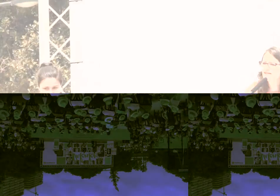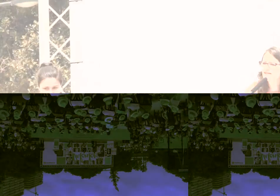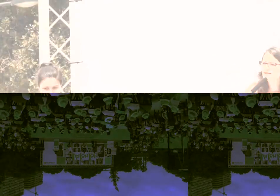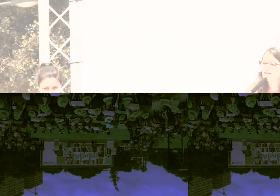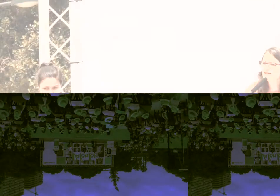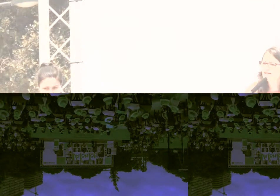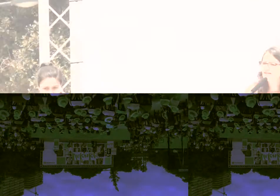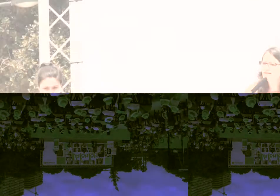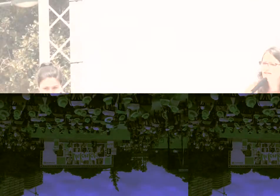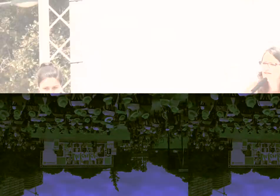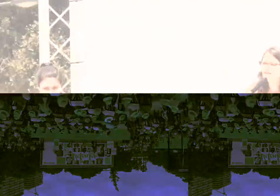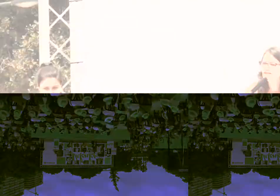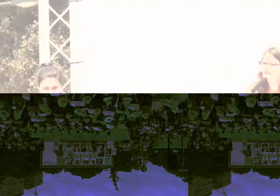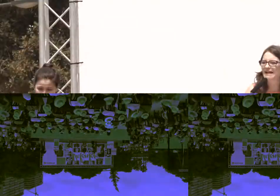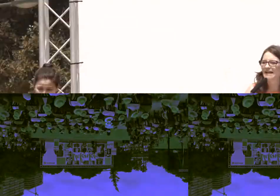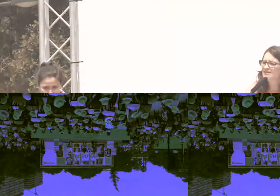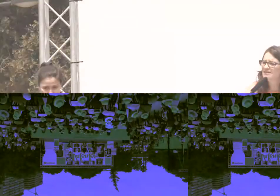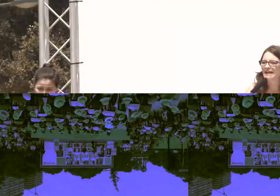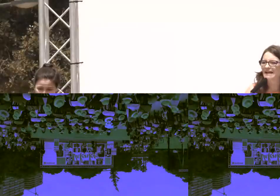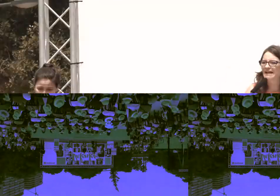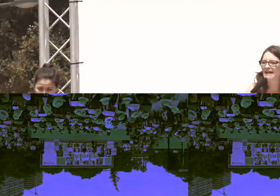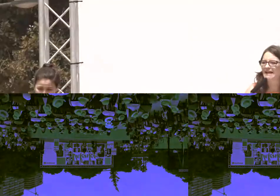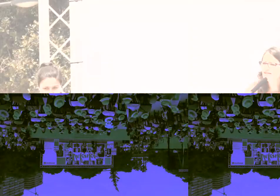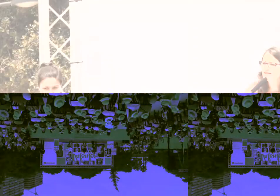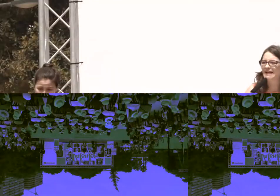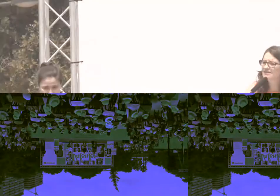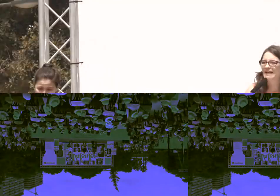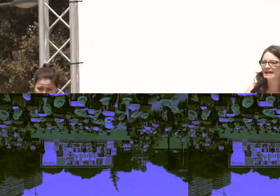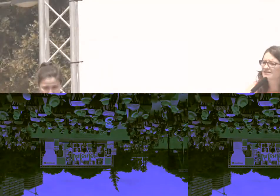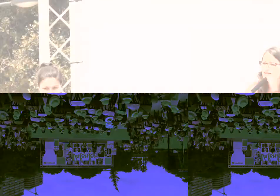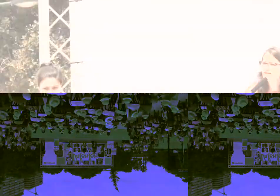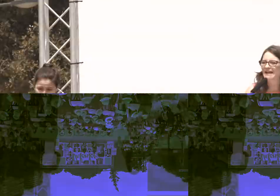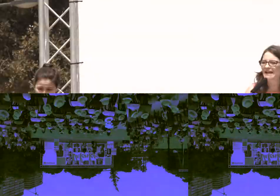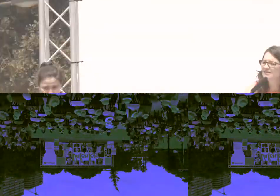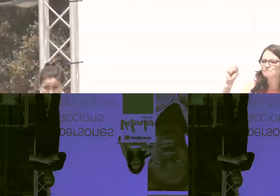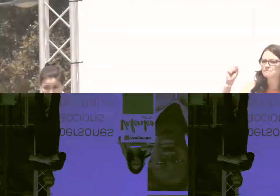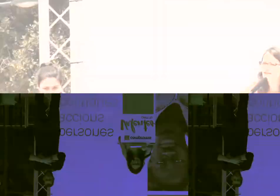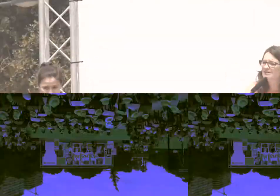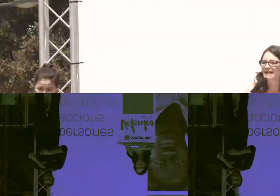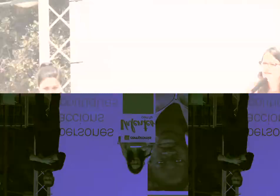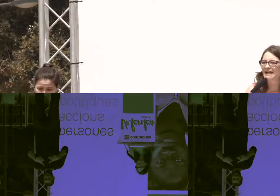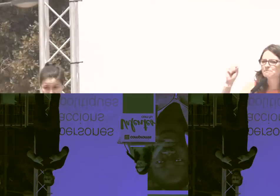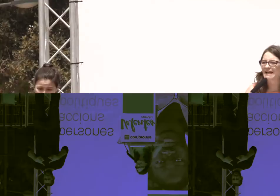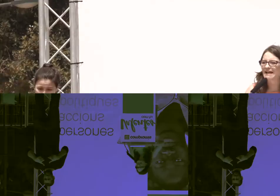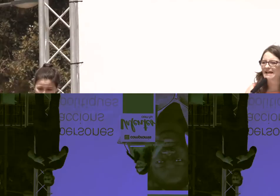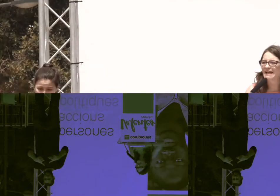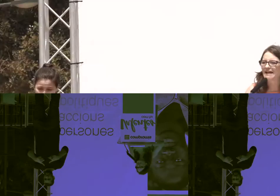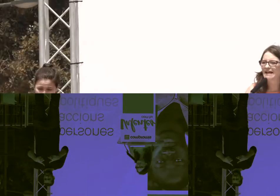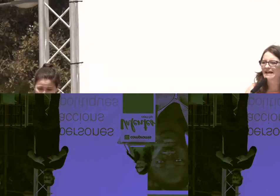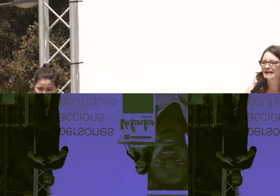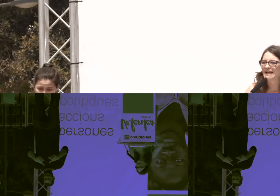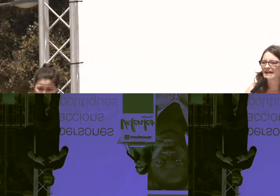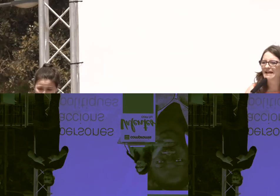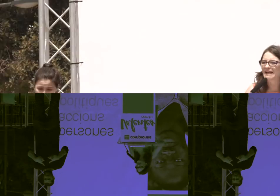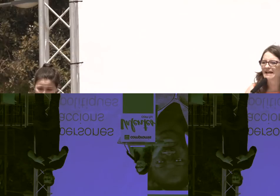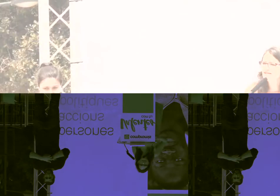En 2015, la pobresa s'havia instal·lat perillosament al nostre país. La pobresa estava portant-se per davant a